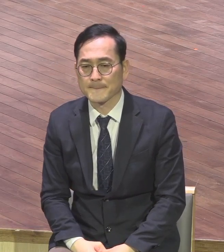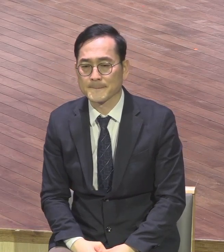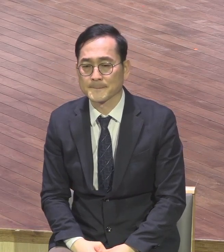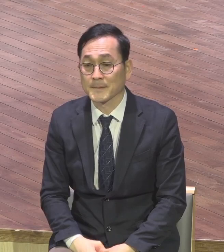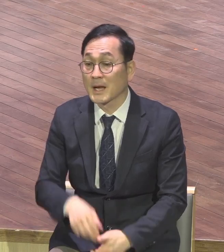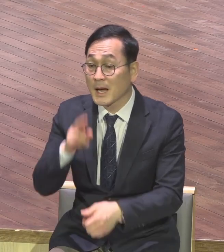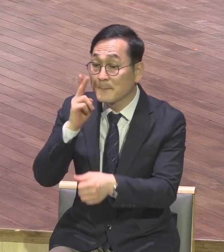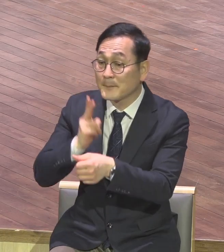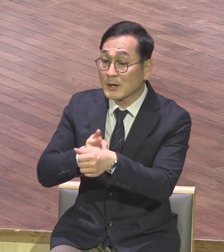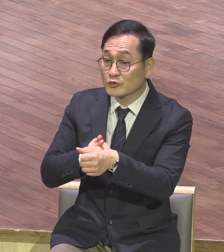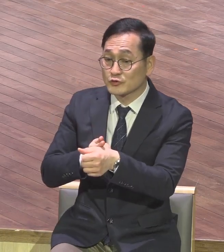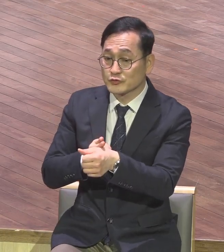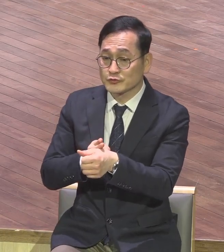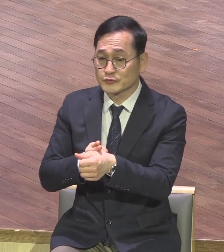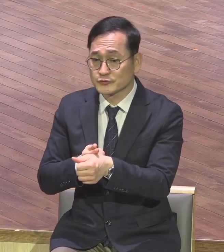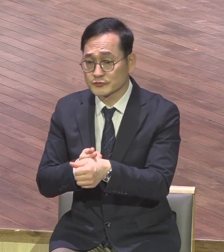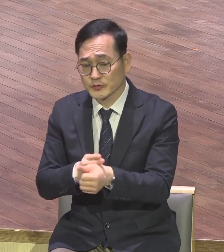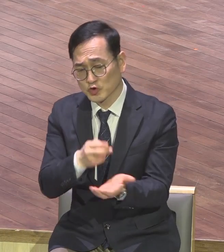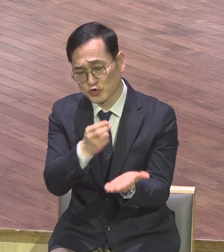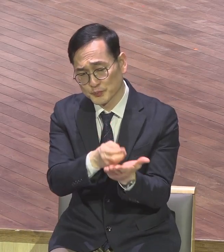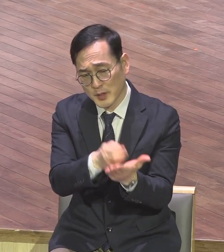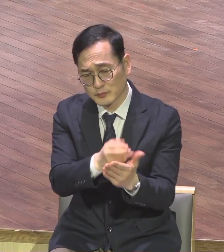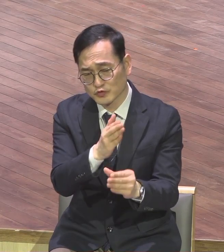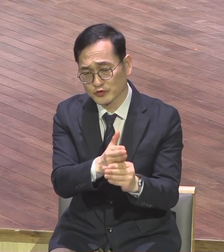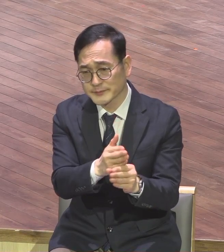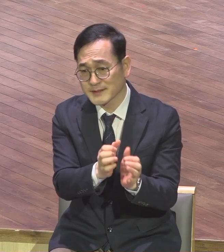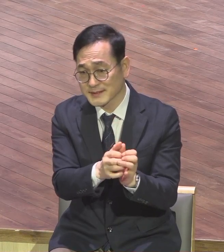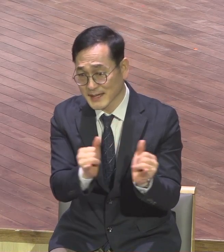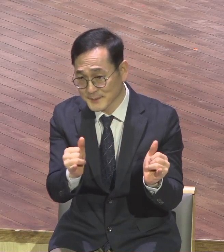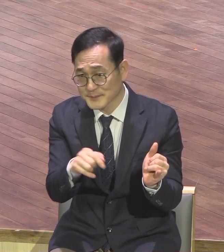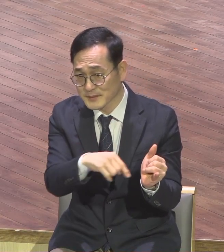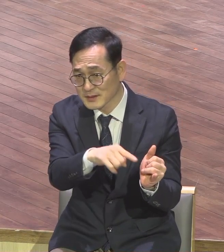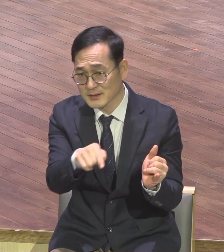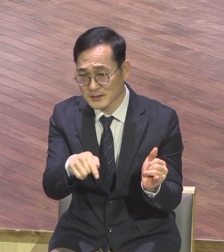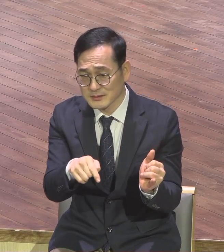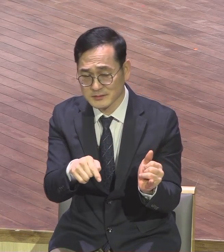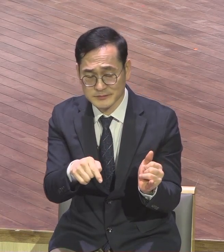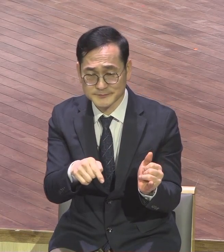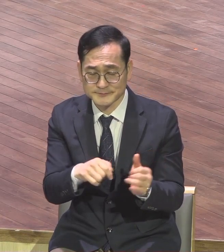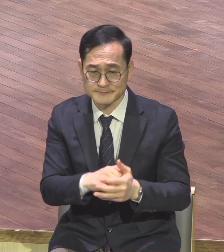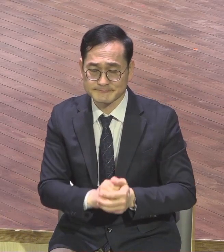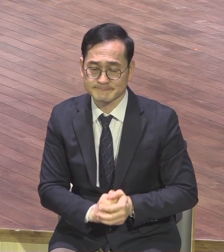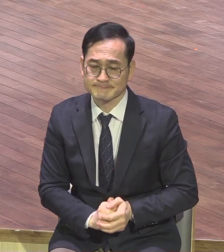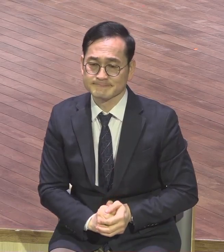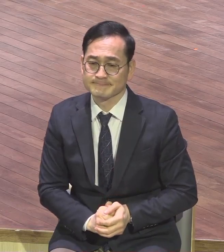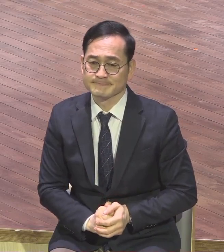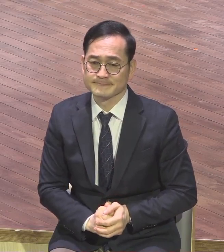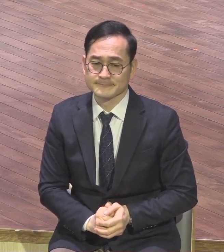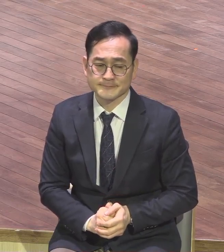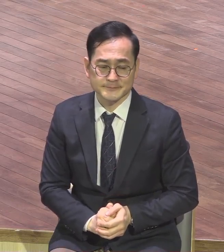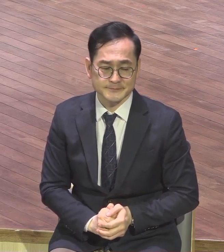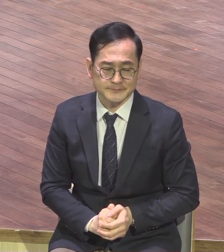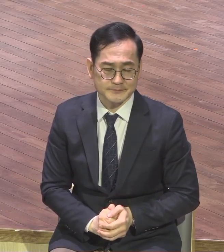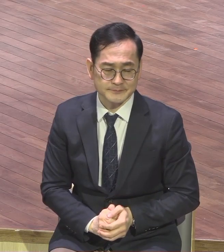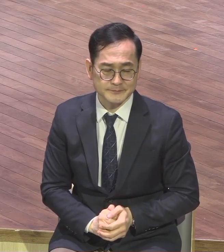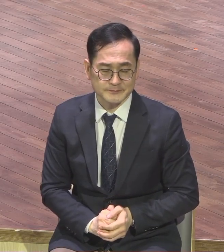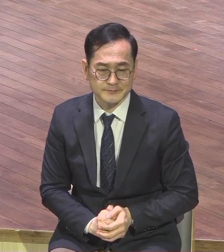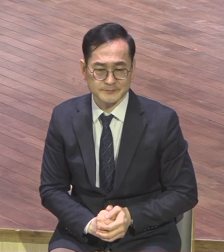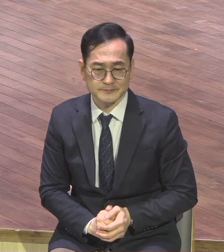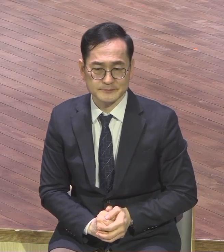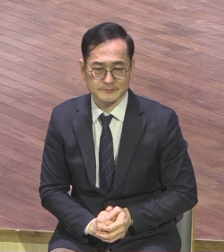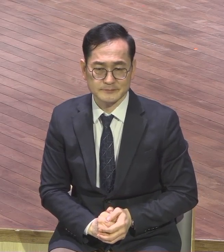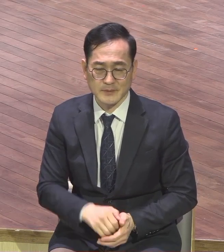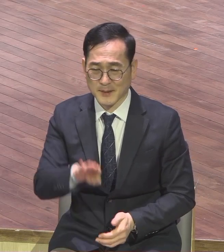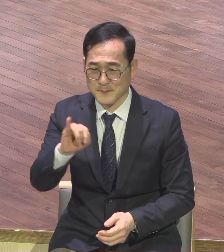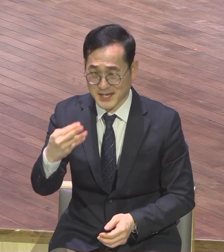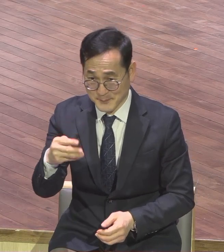바울은요, 이런 율법주의자들의 이 거짓 진리와 세상 풍습에 흔들리고 있는 이런 그 로마 우리 빌립보 교회